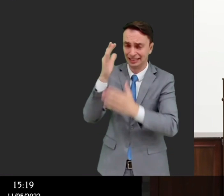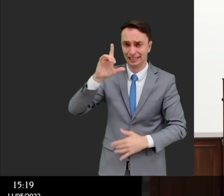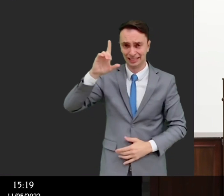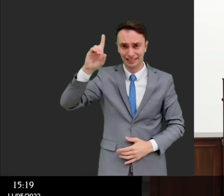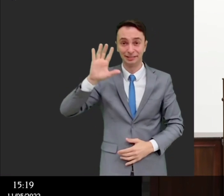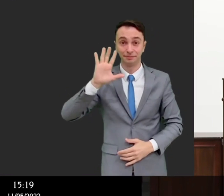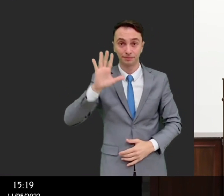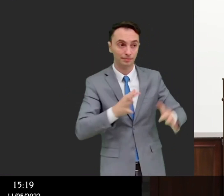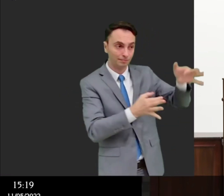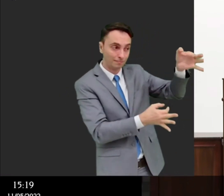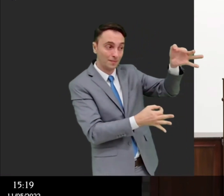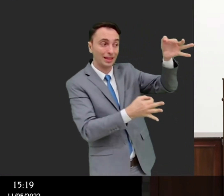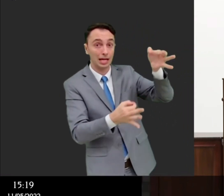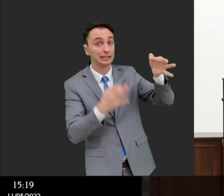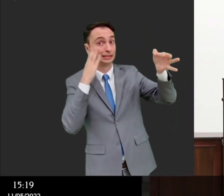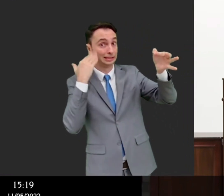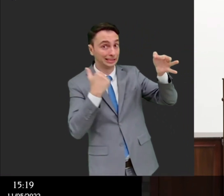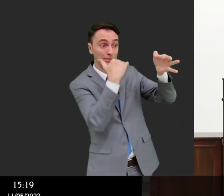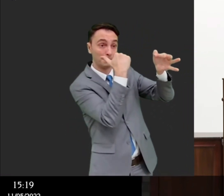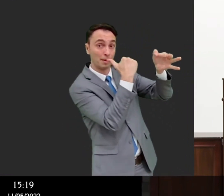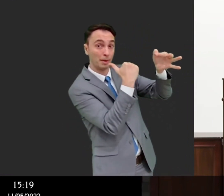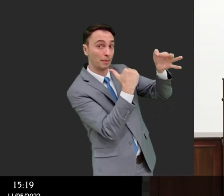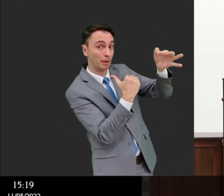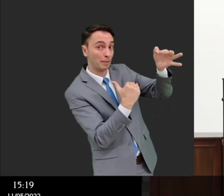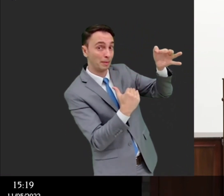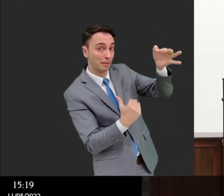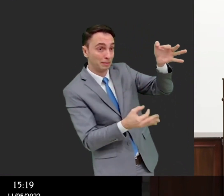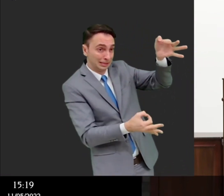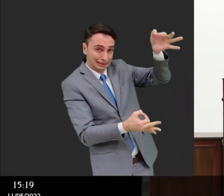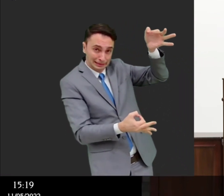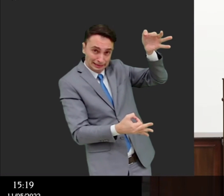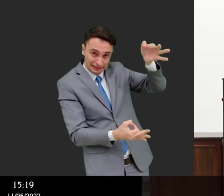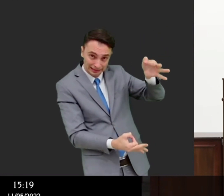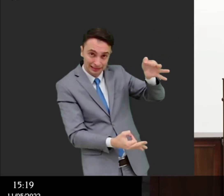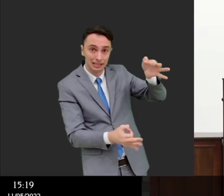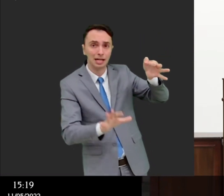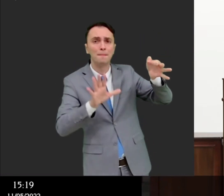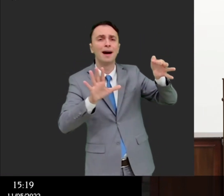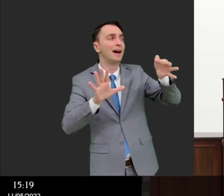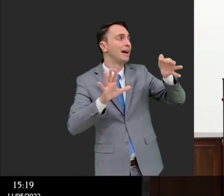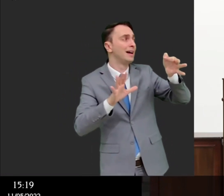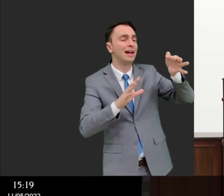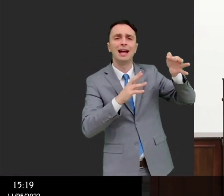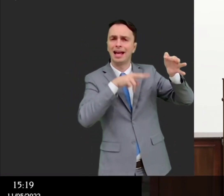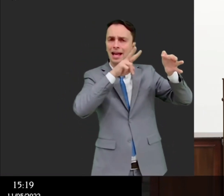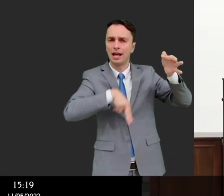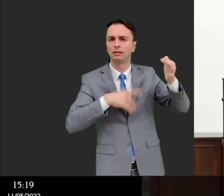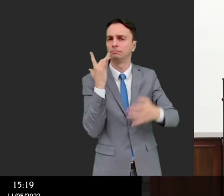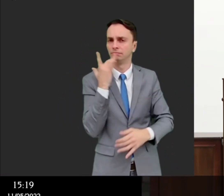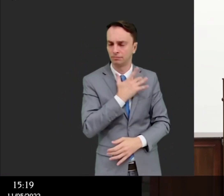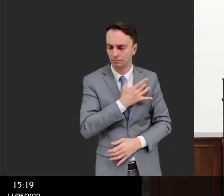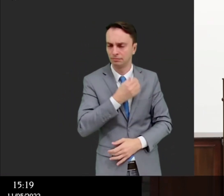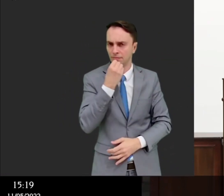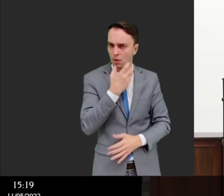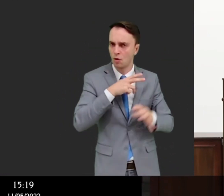aqui aquela listinha que os irmãos trazem, irmão, mas é muito agradável ler, viu?